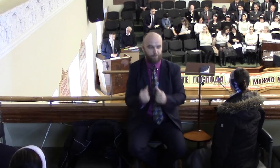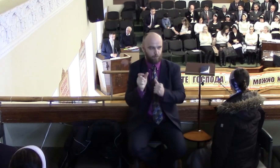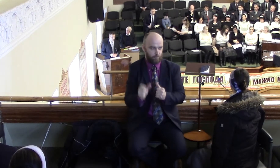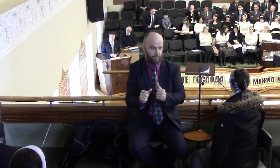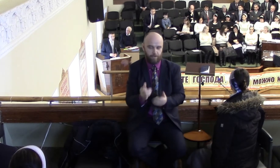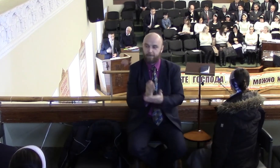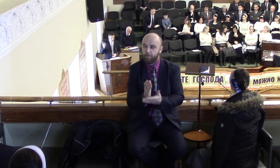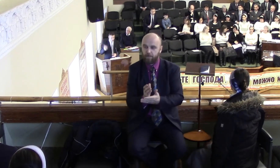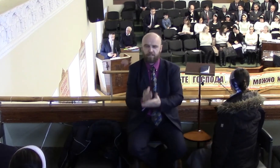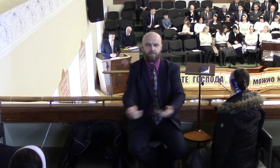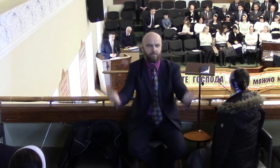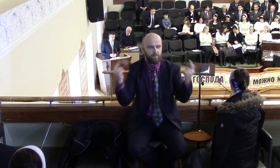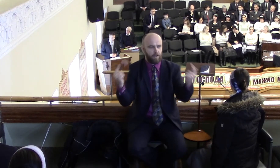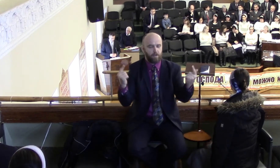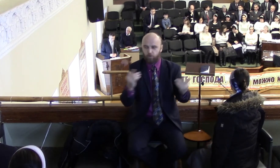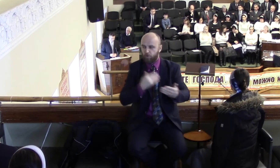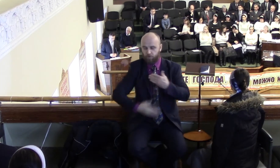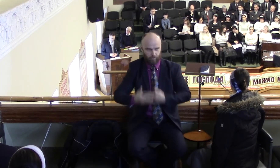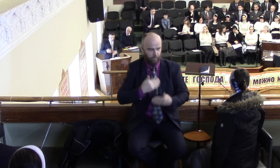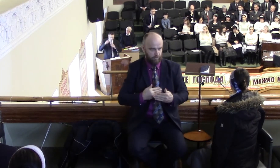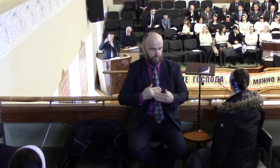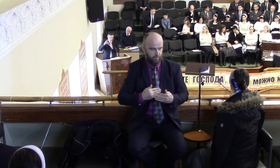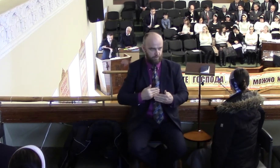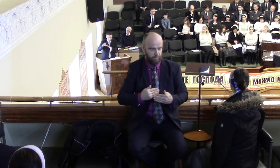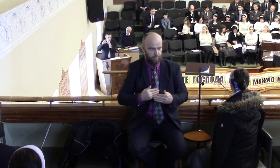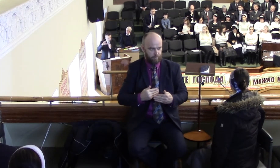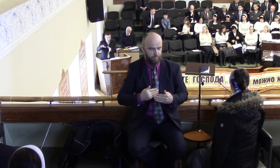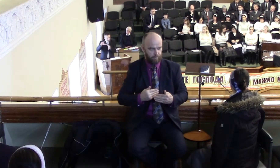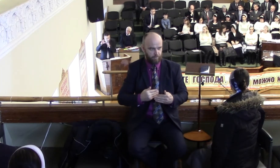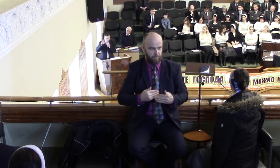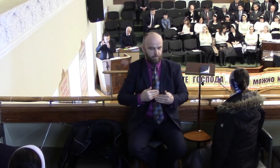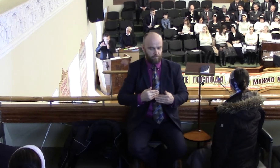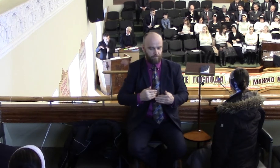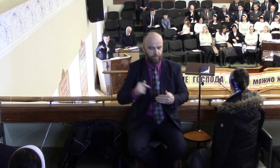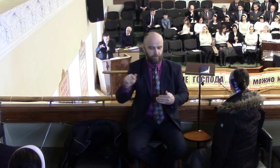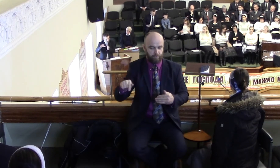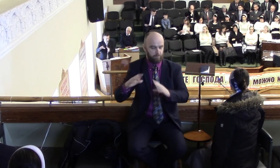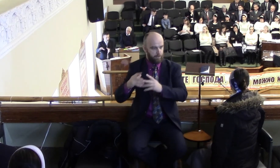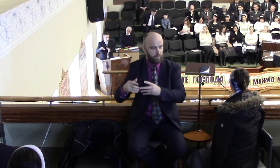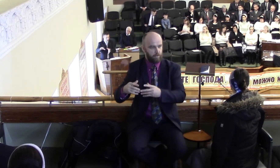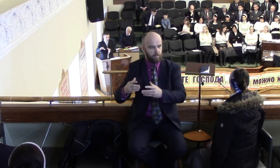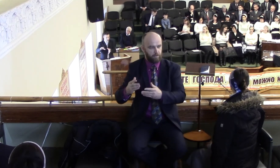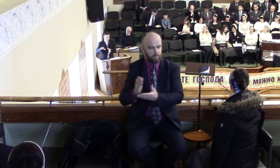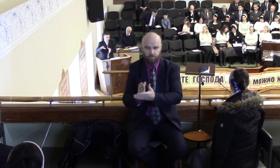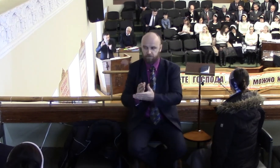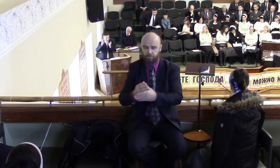привилегию, в отличие от других людей. Мы были оживотворены со